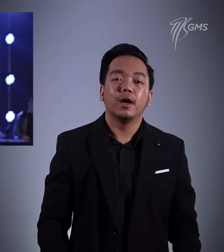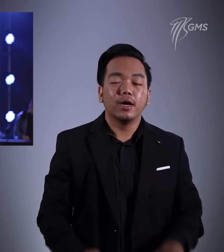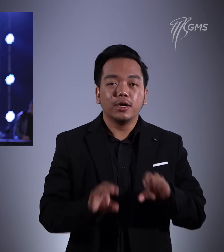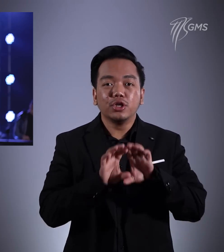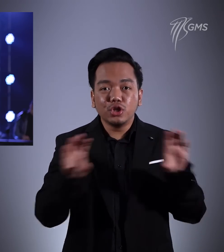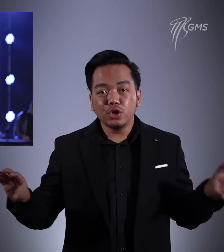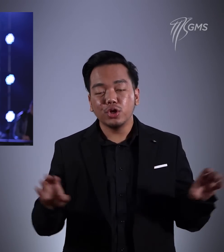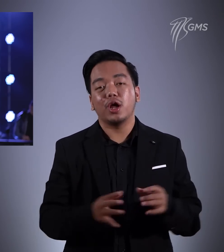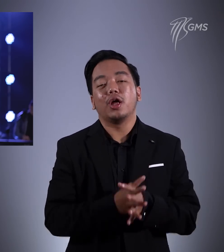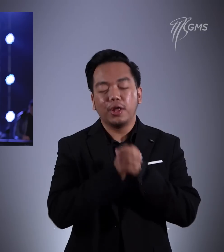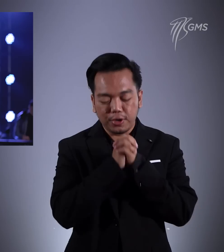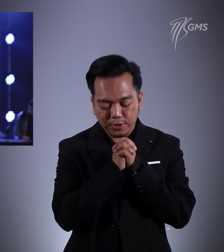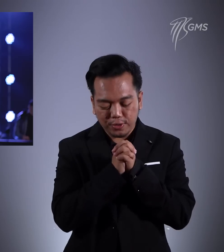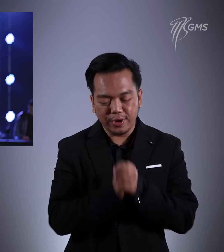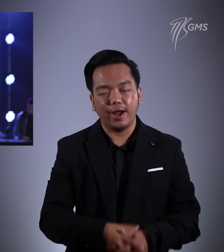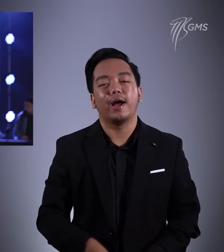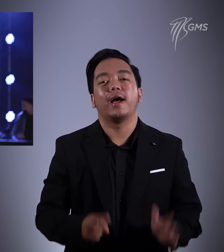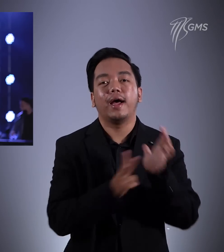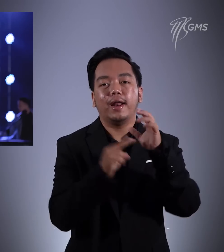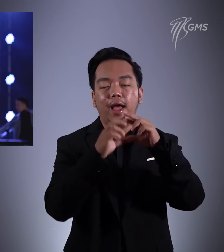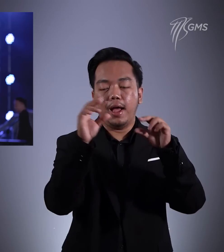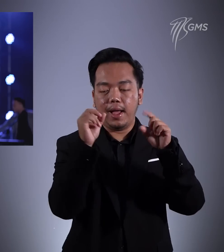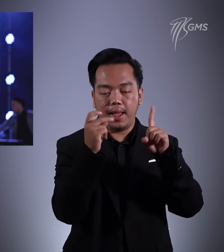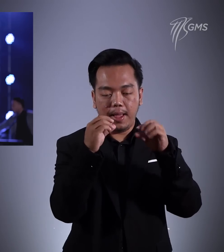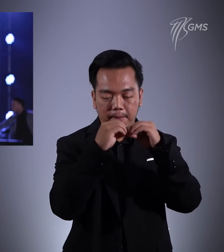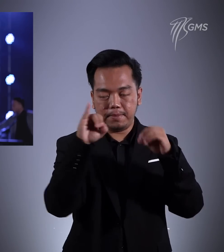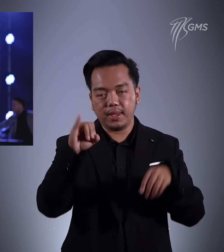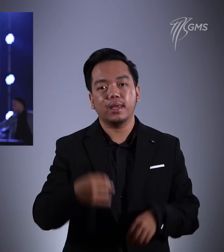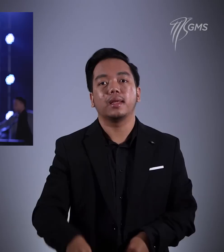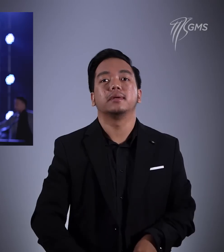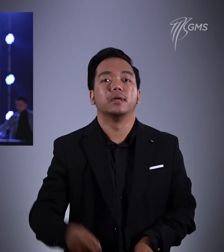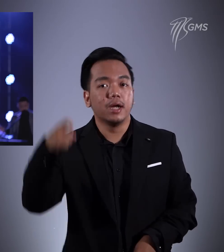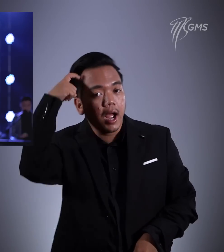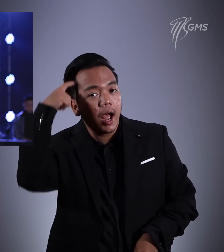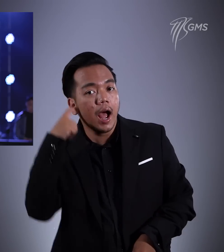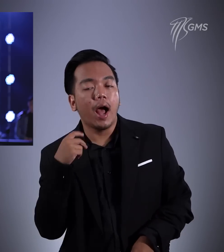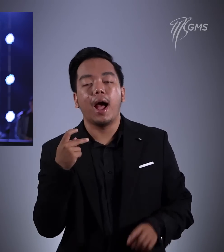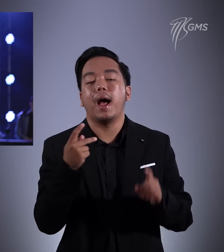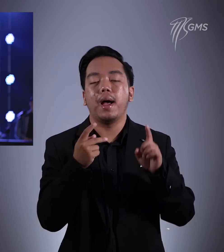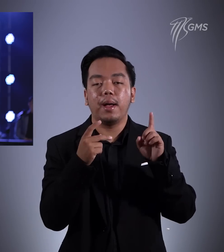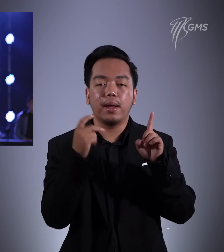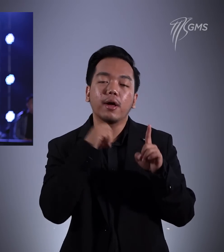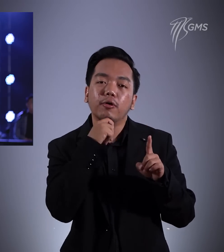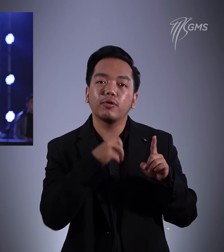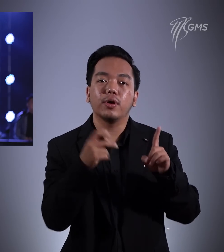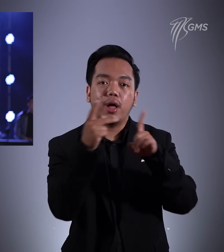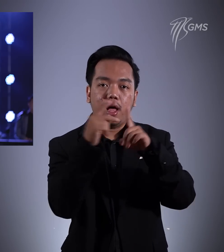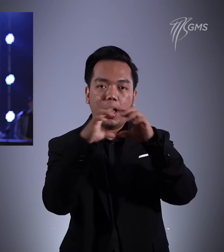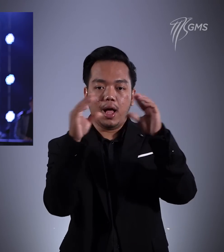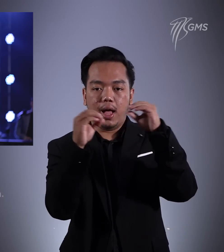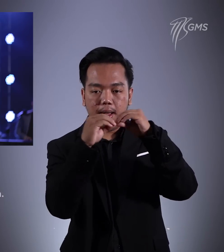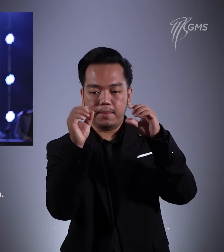Habakuk. Ambil catatan, mari kita benar-benar resapi rema-rema dalam hidup